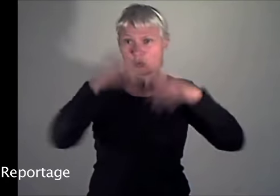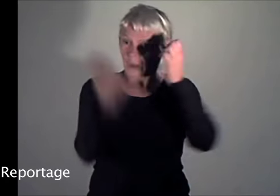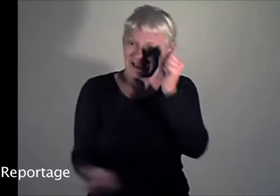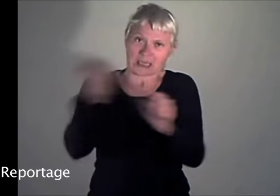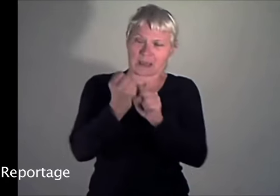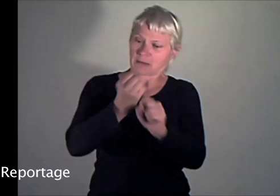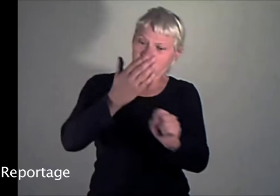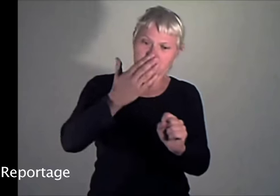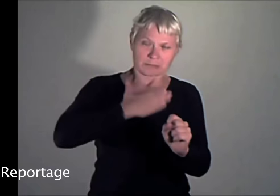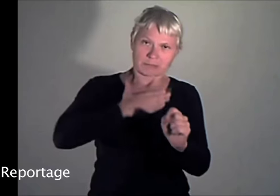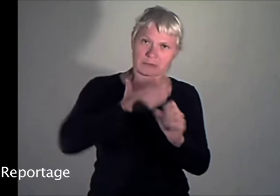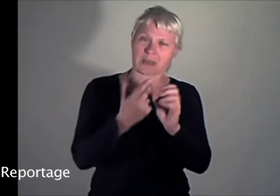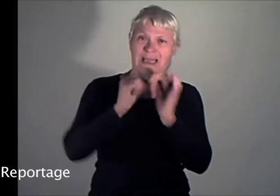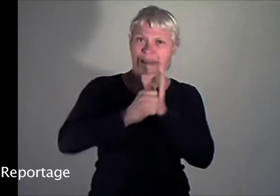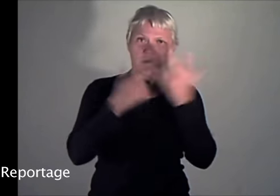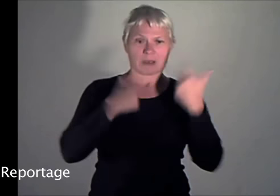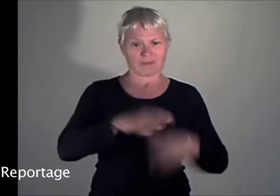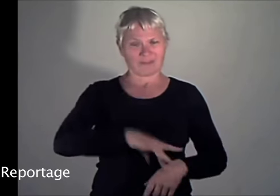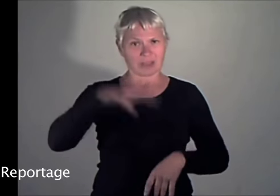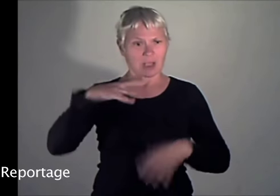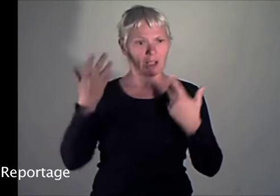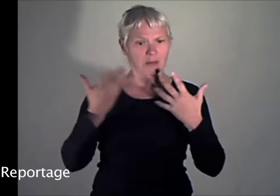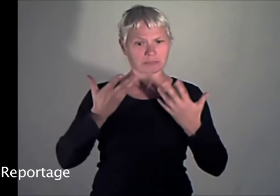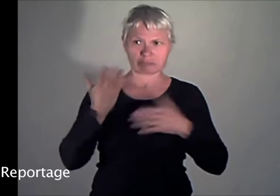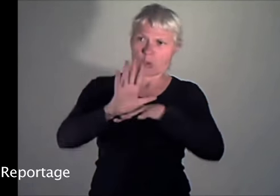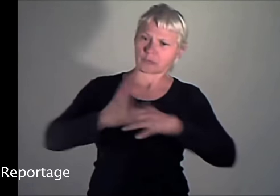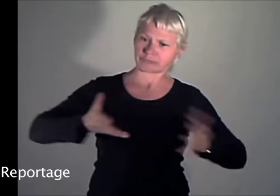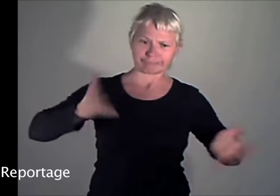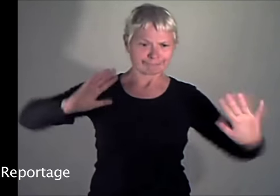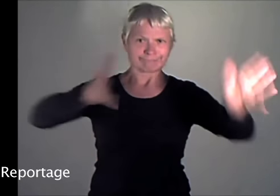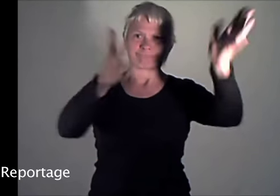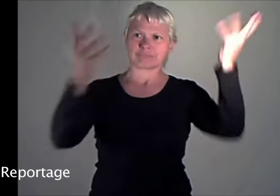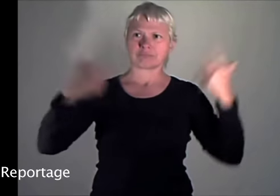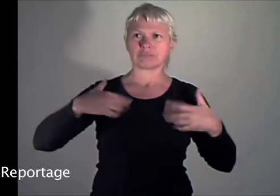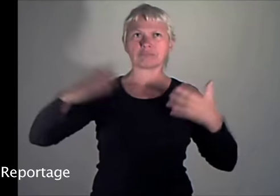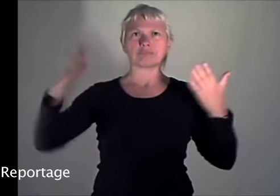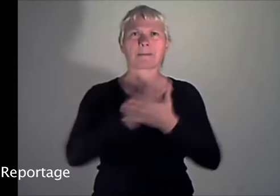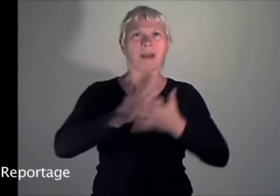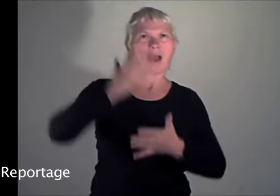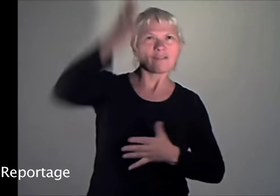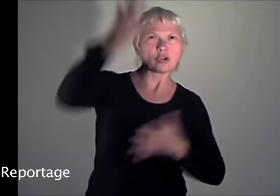envisage un avenir, on se construit dans le visuel et par la langue des signes. C'est ça une identité de sourd,